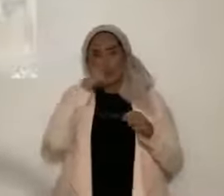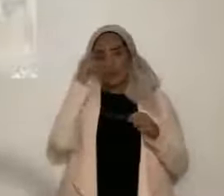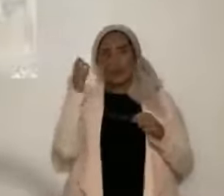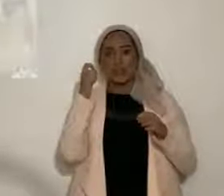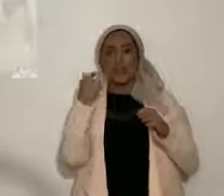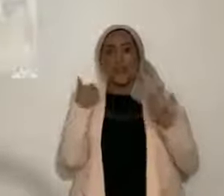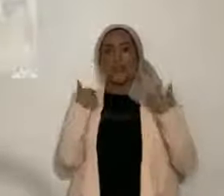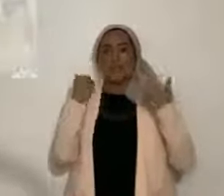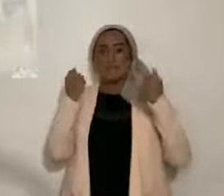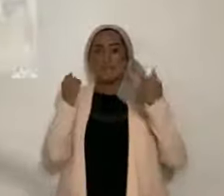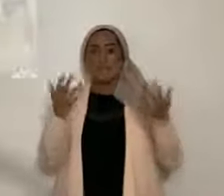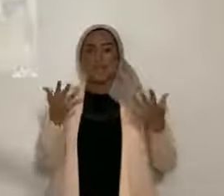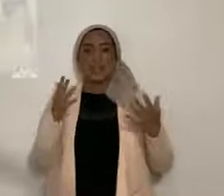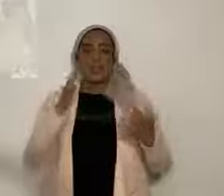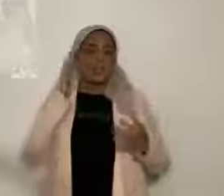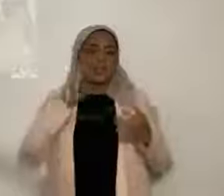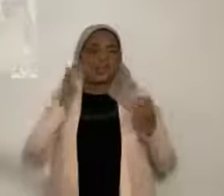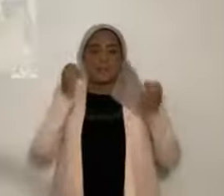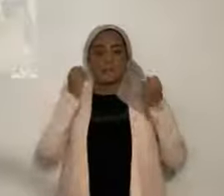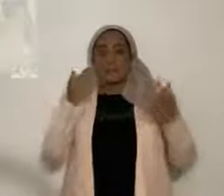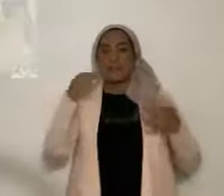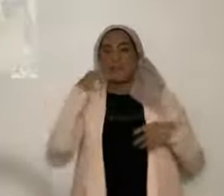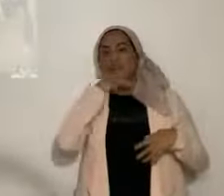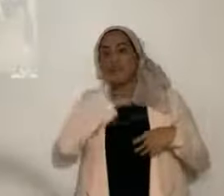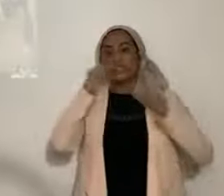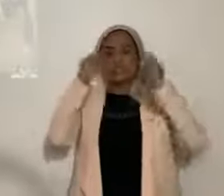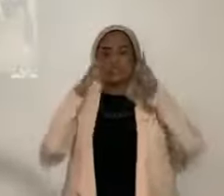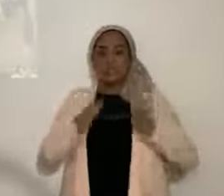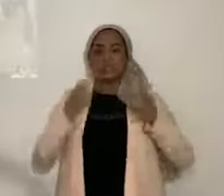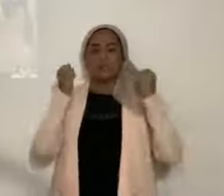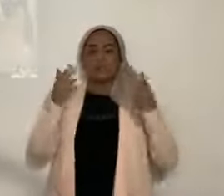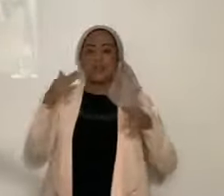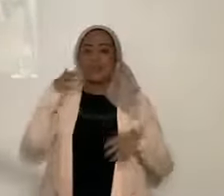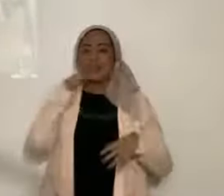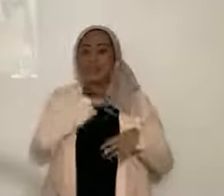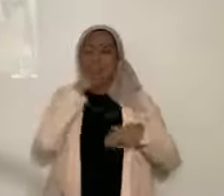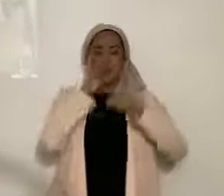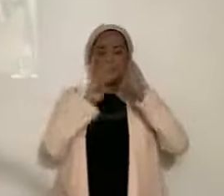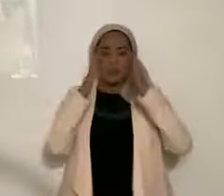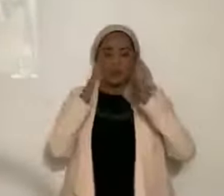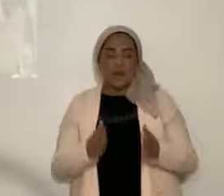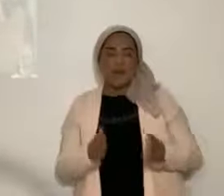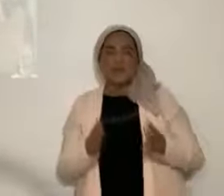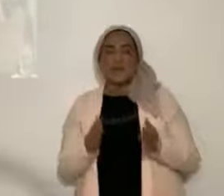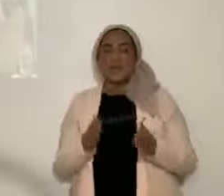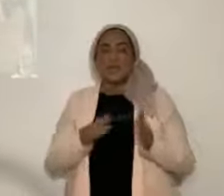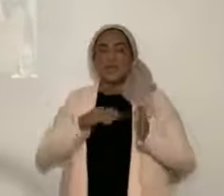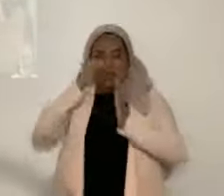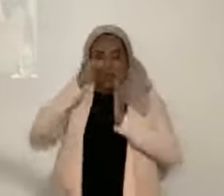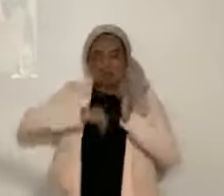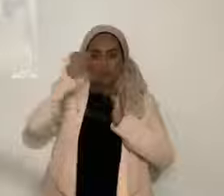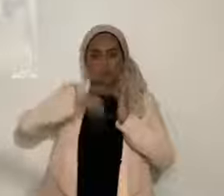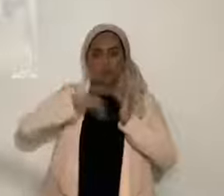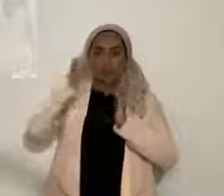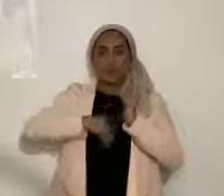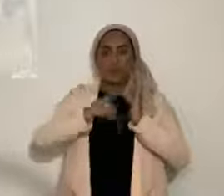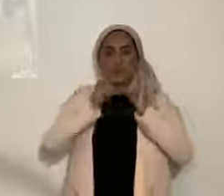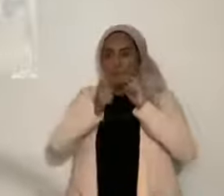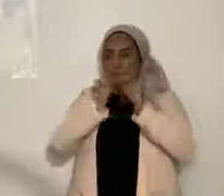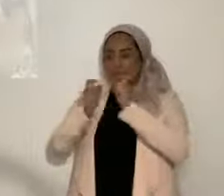falsos maestros, falsos profetas, indirectamente por cartas que les hicieron